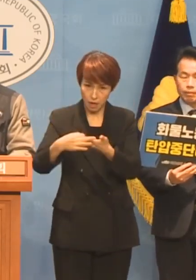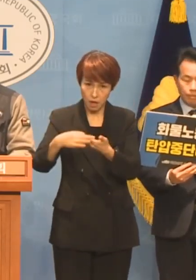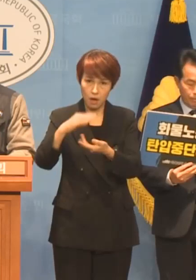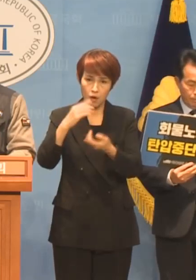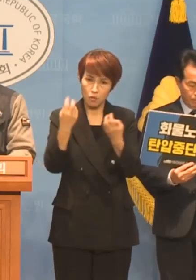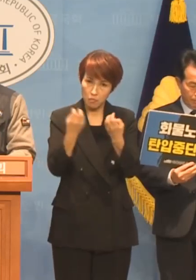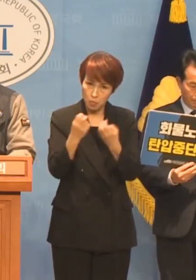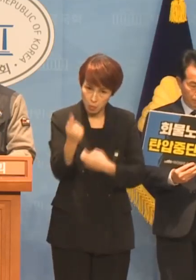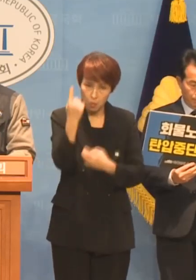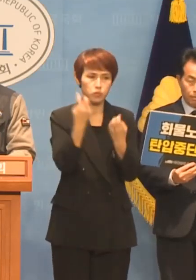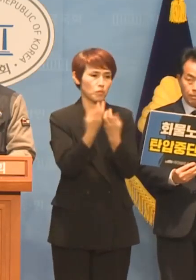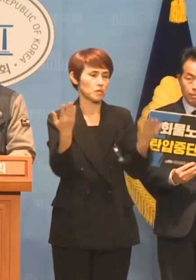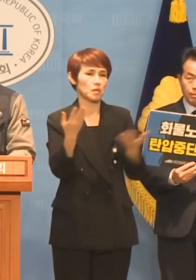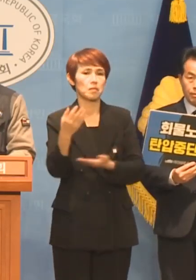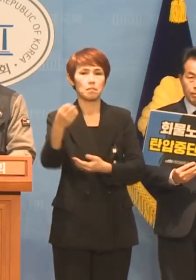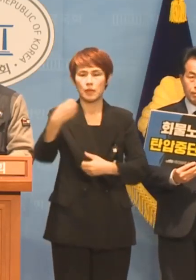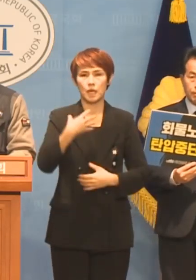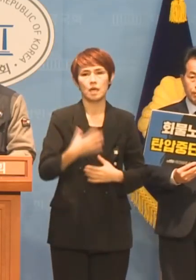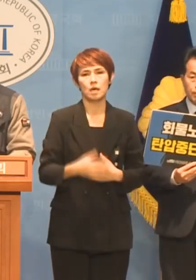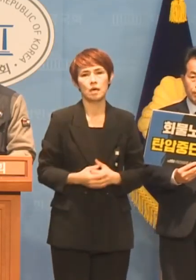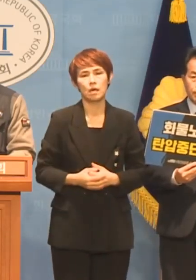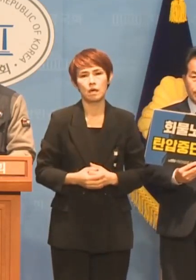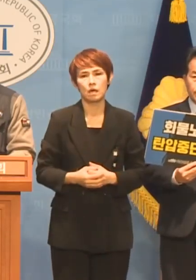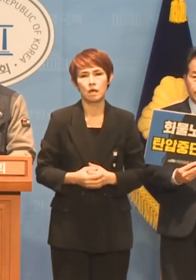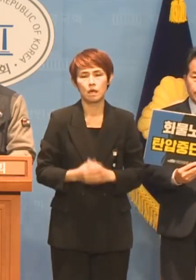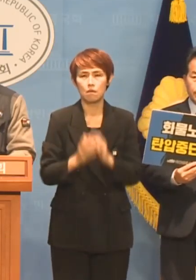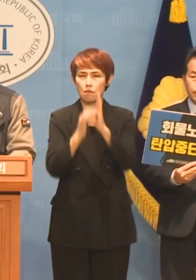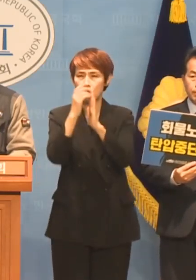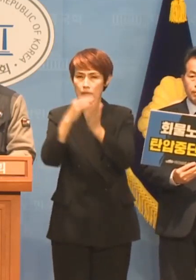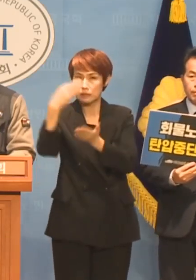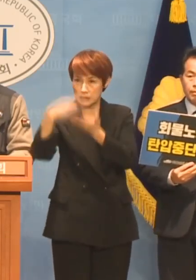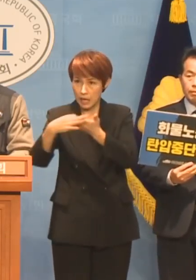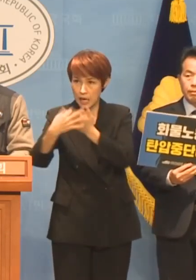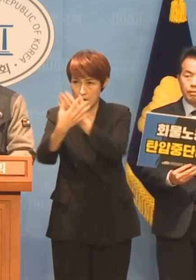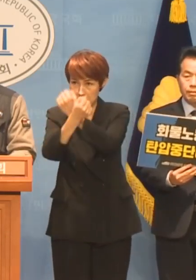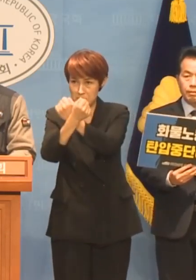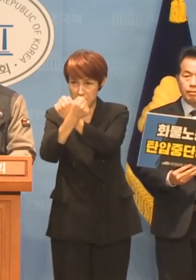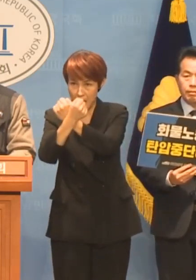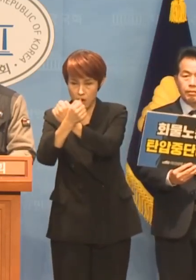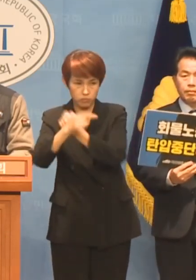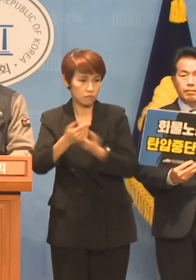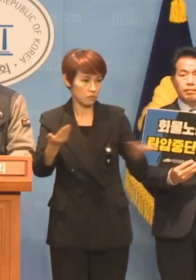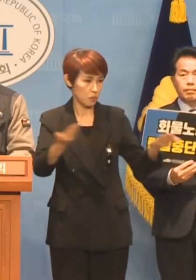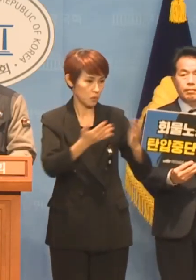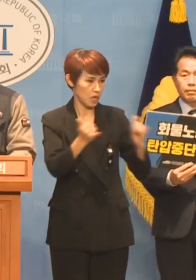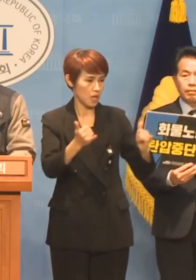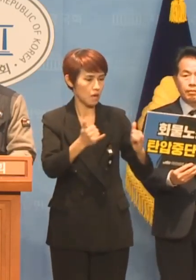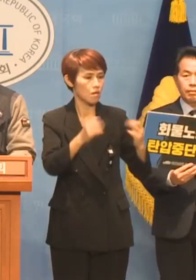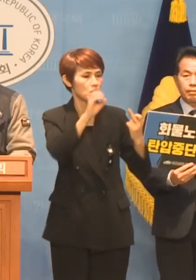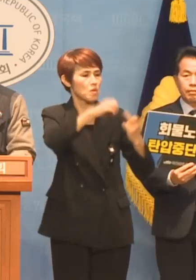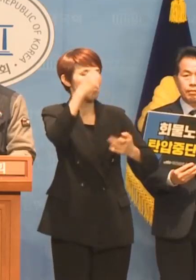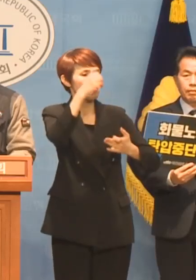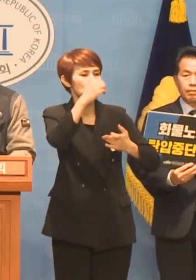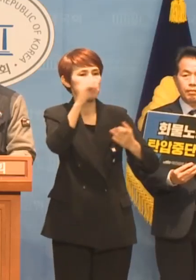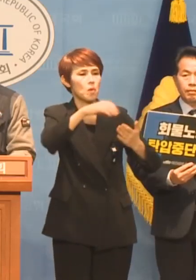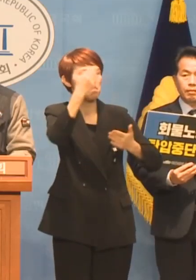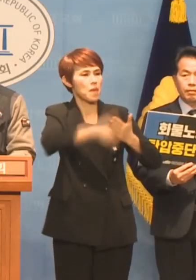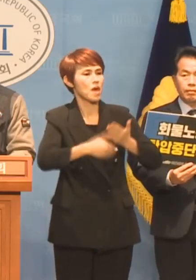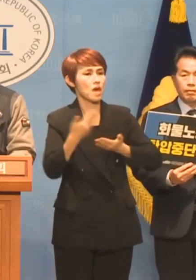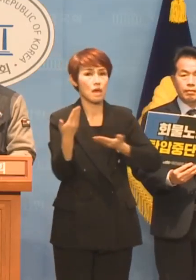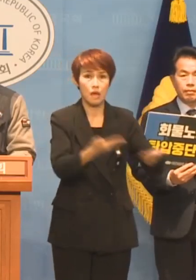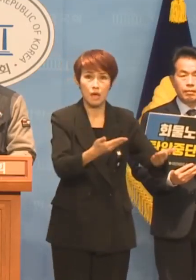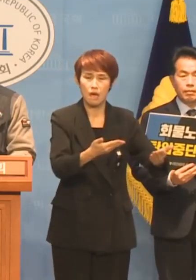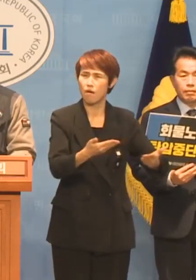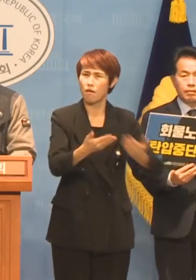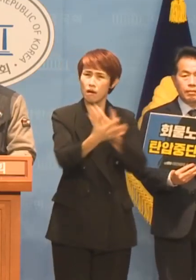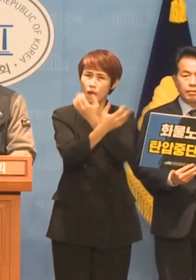논리적이지 낮은 금액으로 입찰해서 일단 계약만 성사시키고 화물 노동자에게 덜 주면 된다는 생각으로 계약을 하는